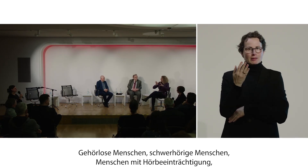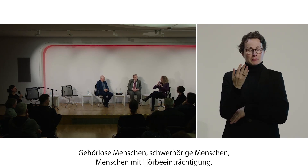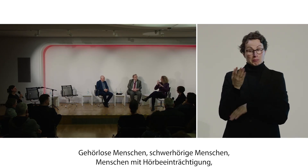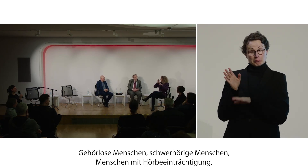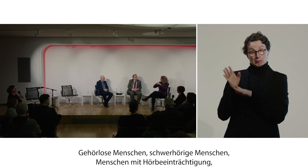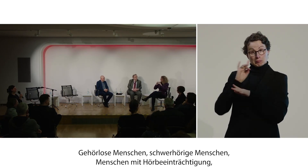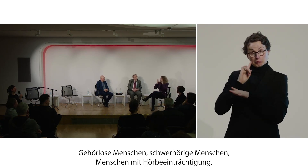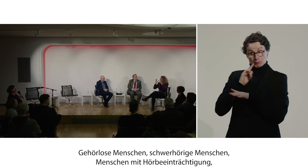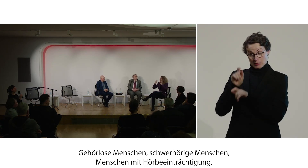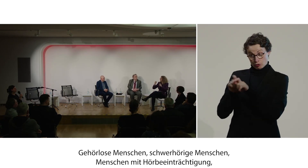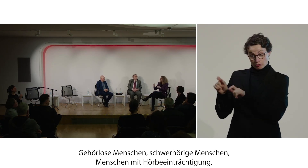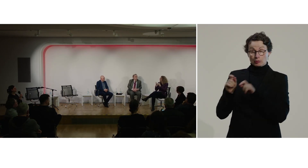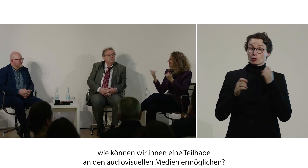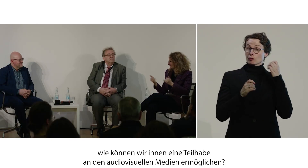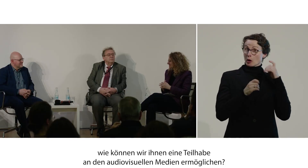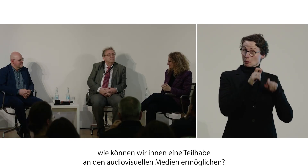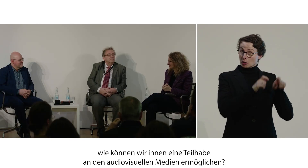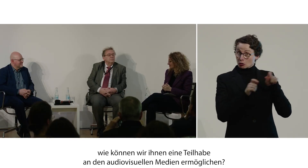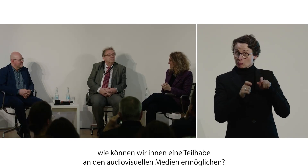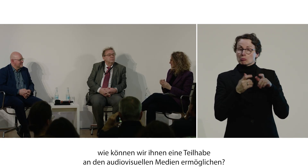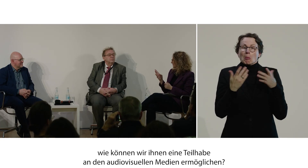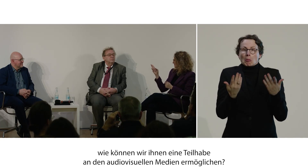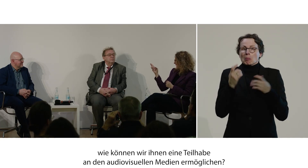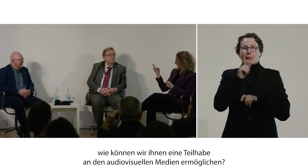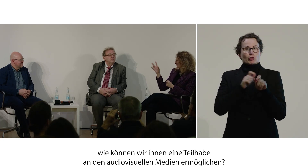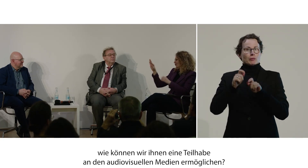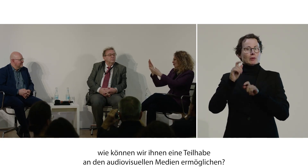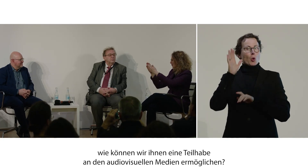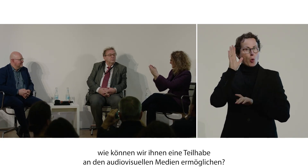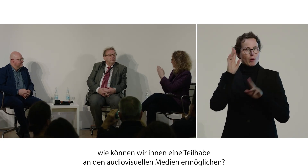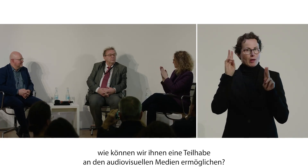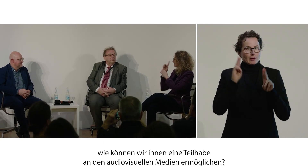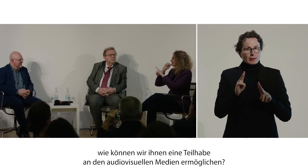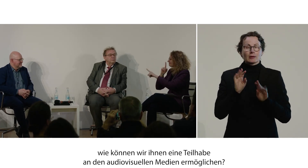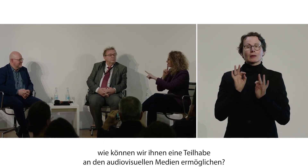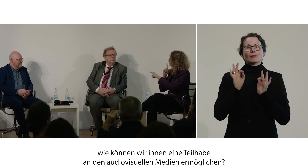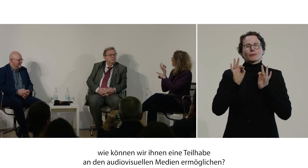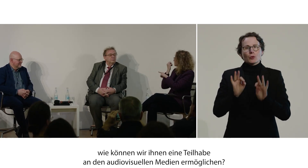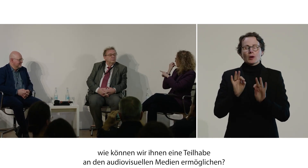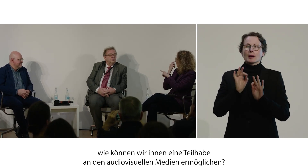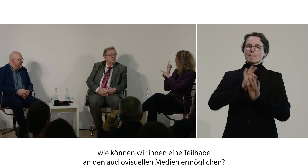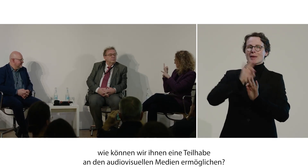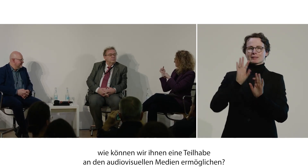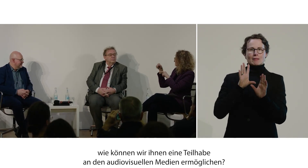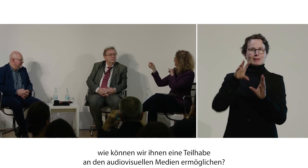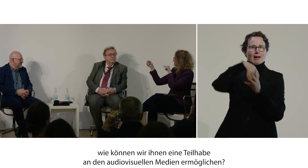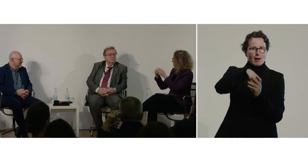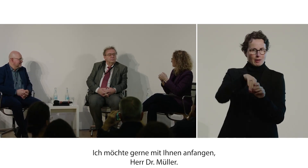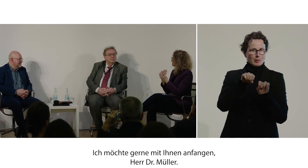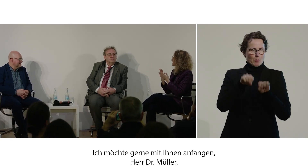Menschen, Menschen mit Hörbeeinträchtigung. Wie können wir Ihnen eine Teilhabe an den audiovisuellen Medien ermöglichen?